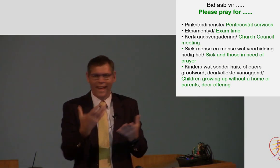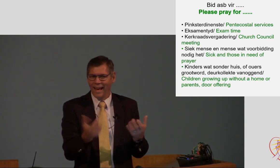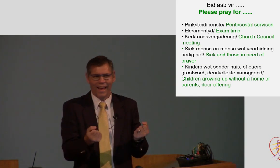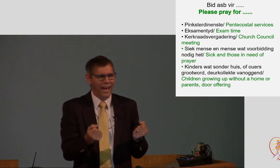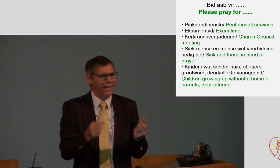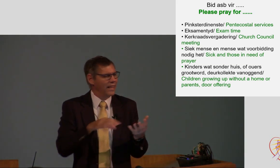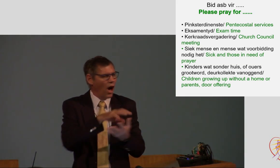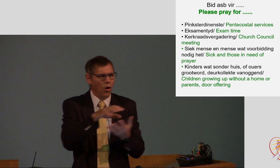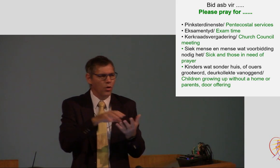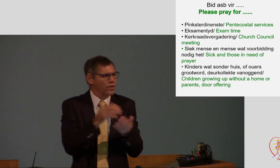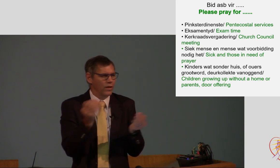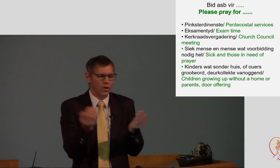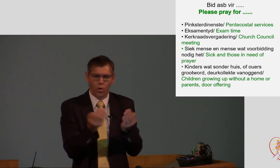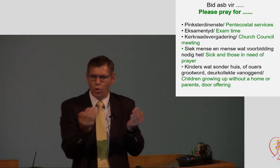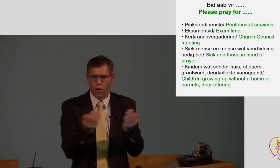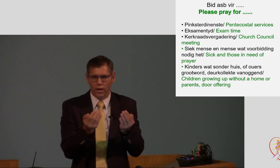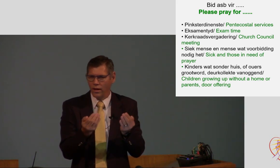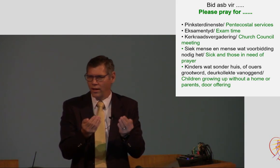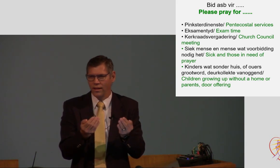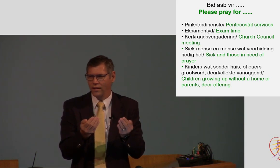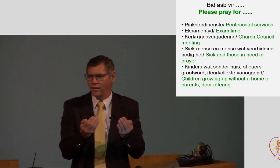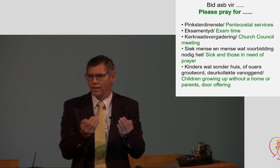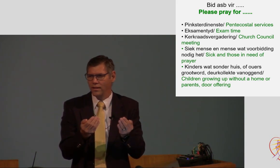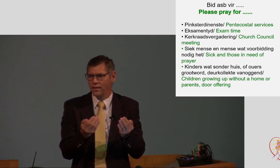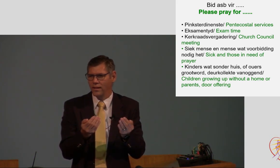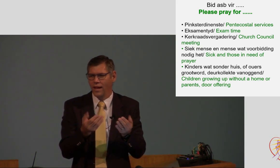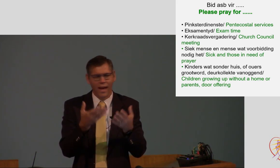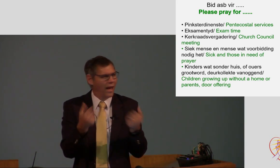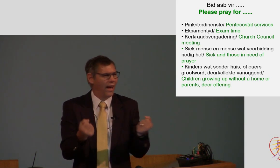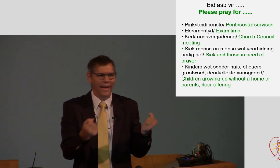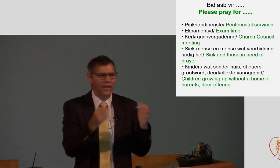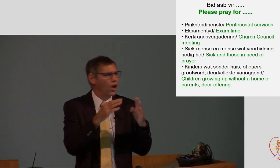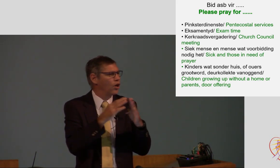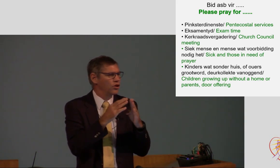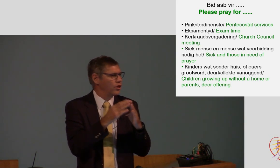het nie ouers wat sorg nie, het nie huis nie.